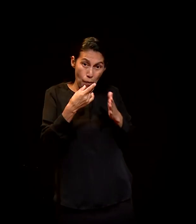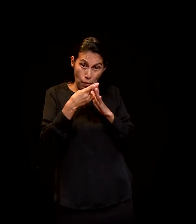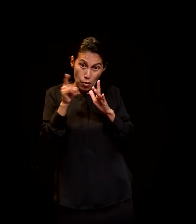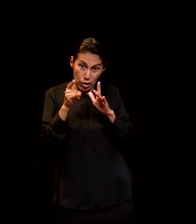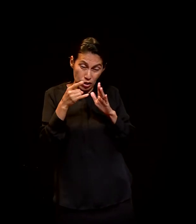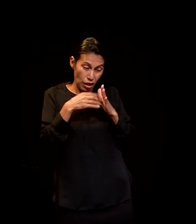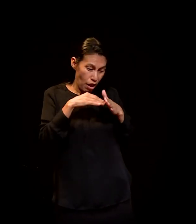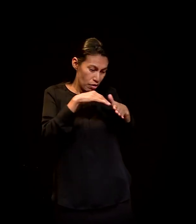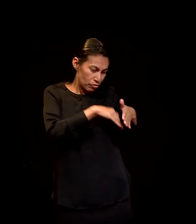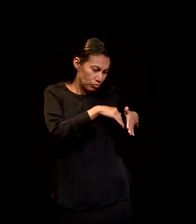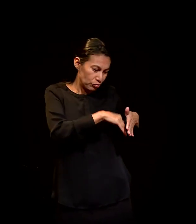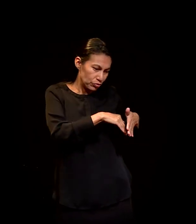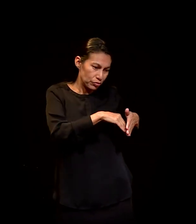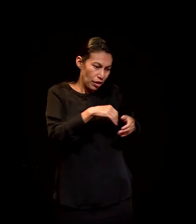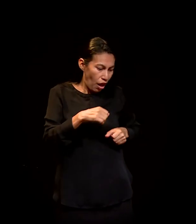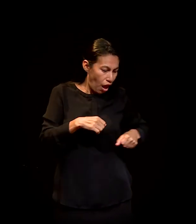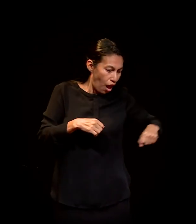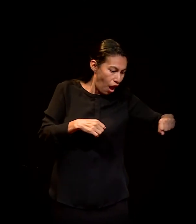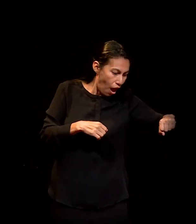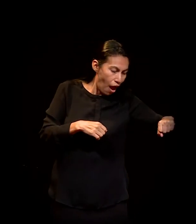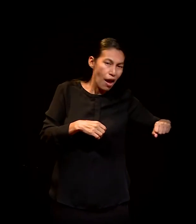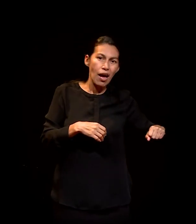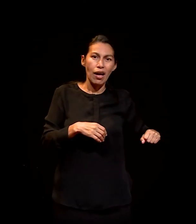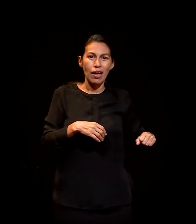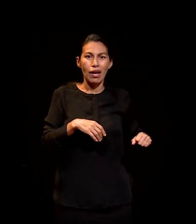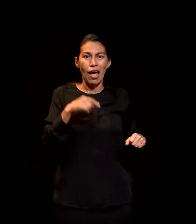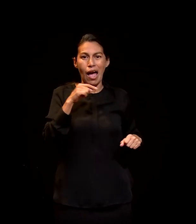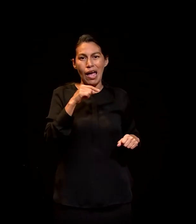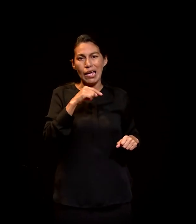lado se cayó